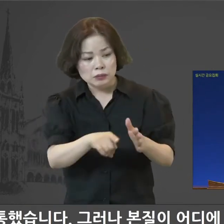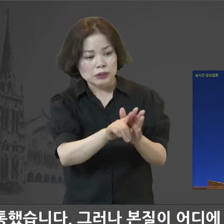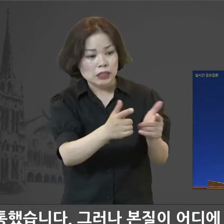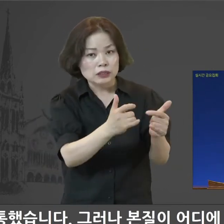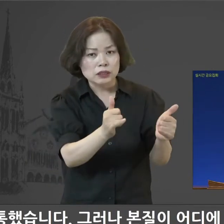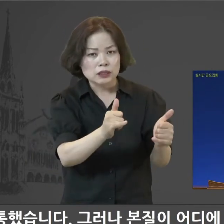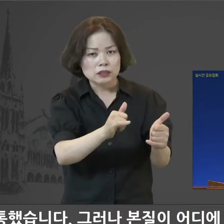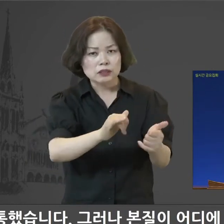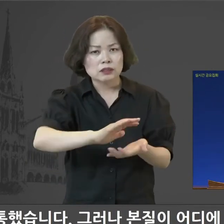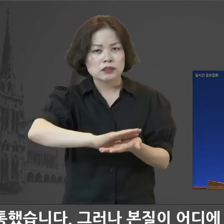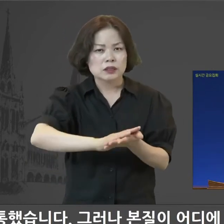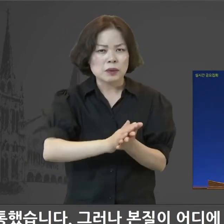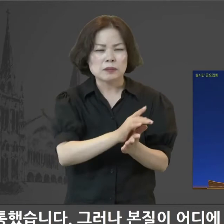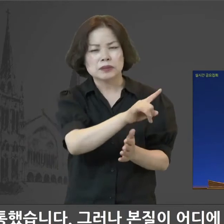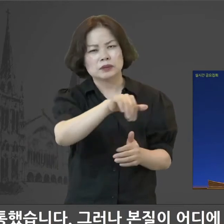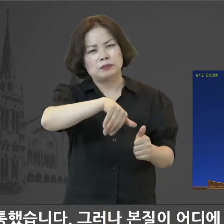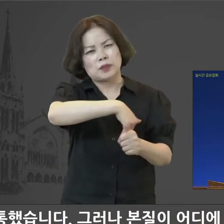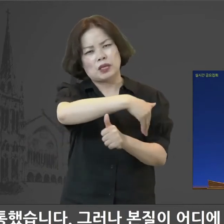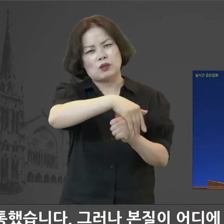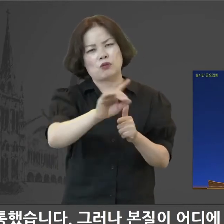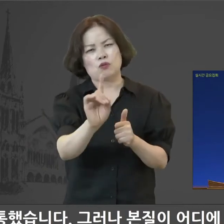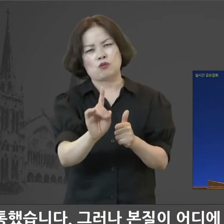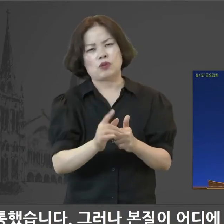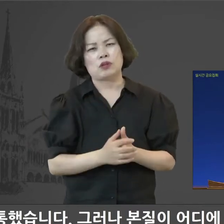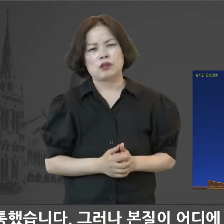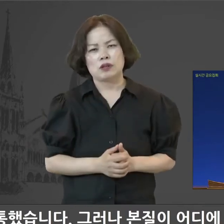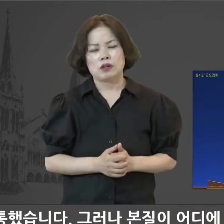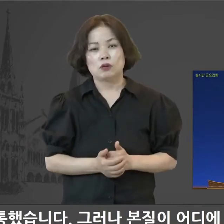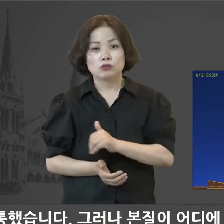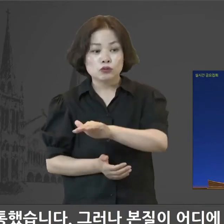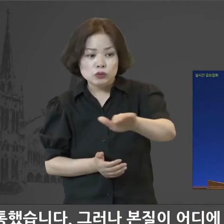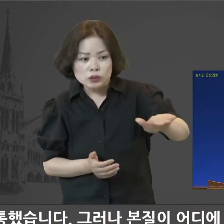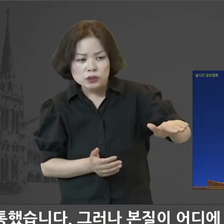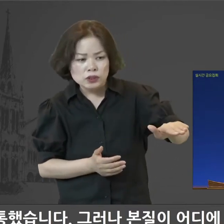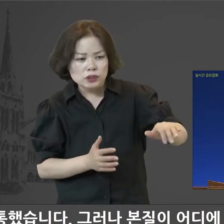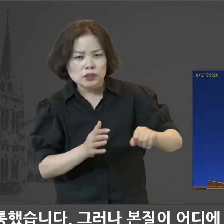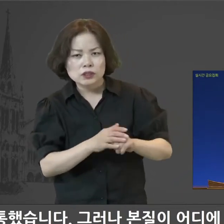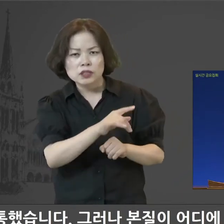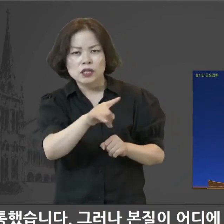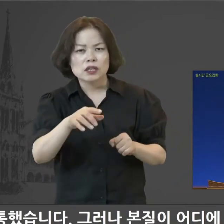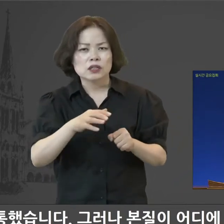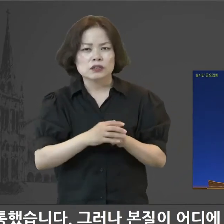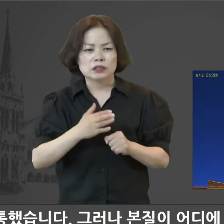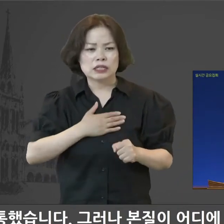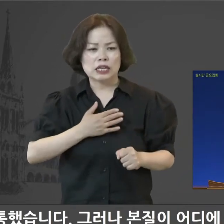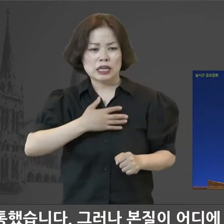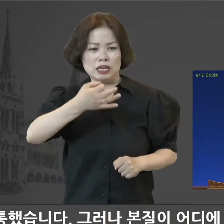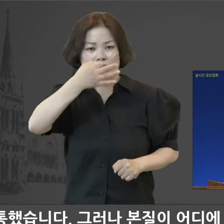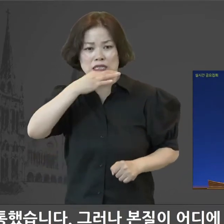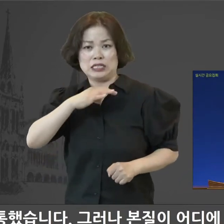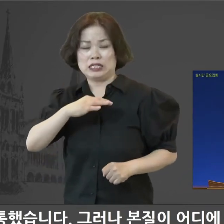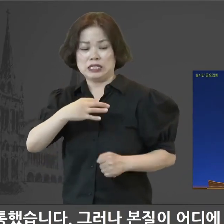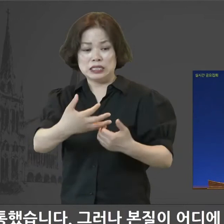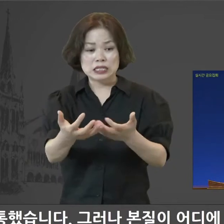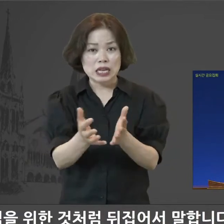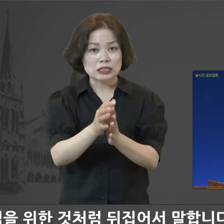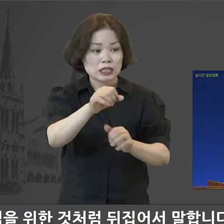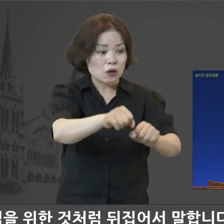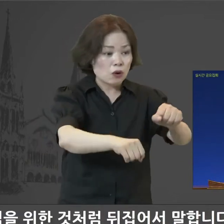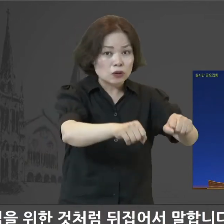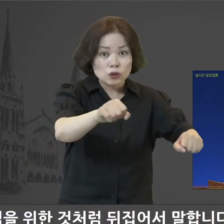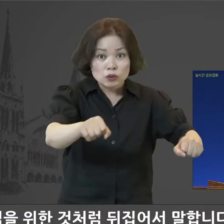사람들한테 짓밟히게 되는 그 배경이 어디냐면, 우리가 정파적 이익이나 내가 추구하는 이 단체의